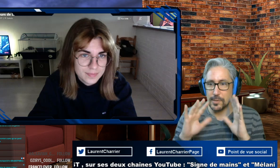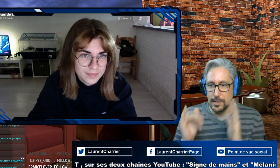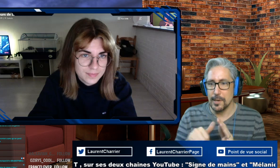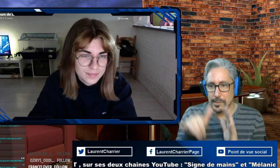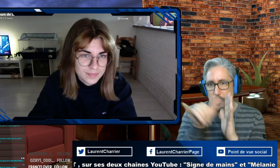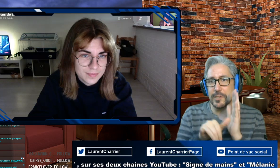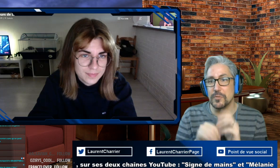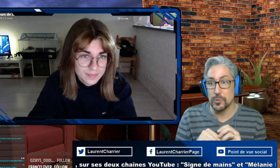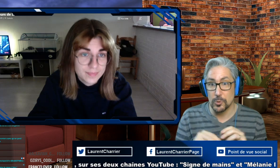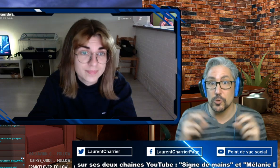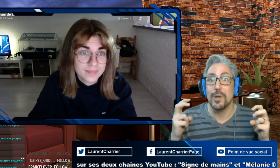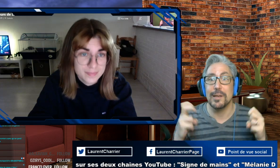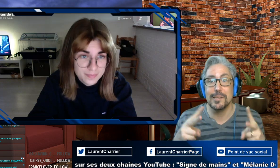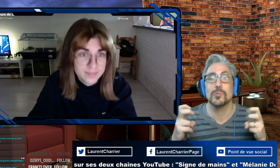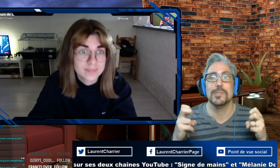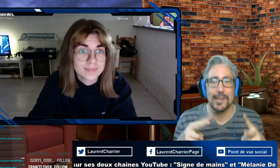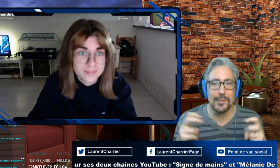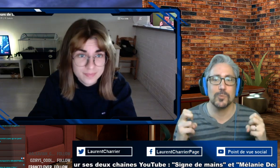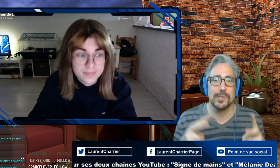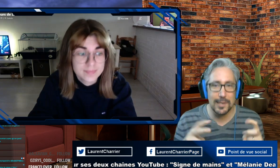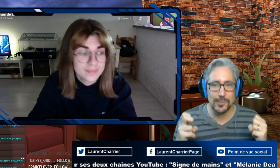important. Si vous faites des vidéos sur YouTube,